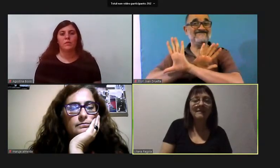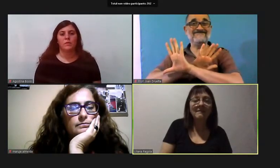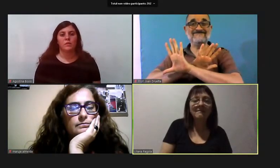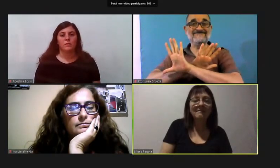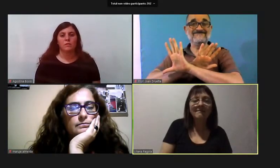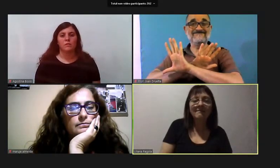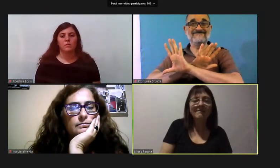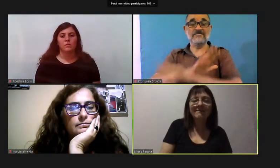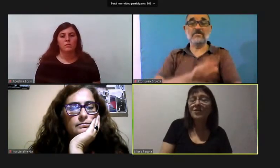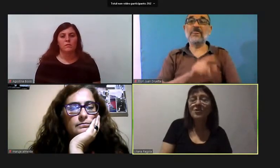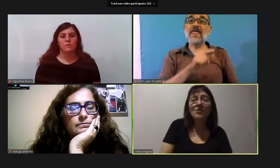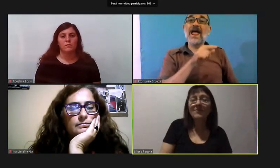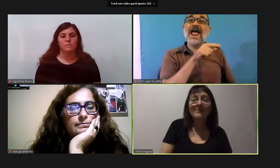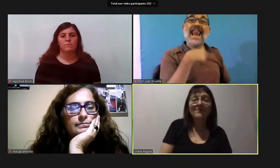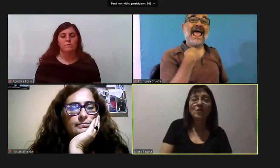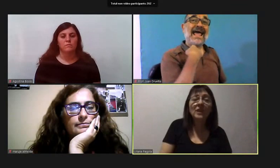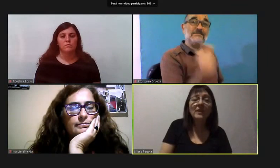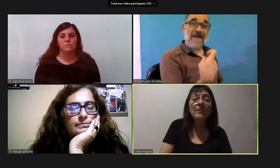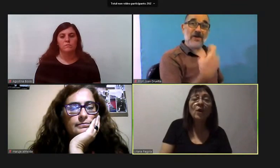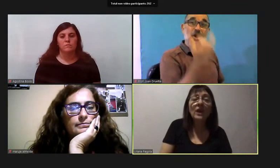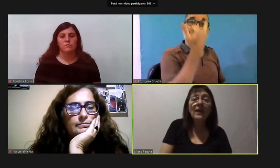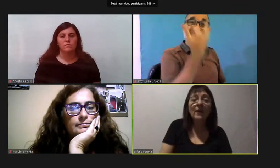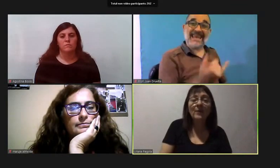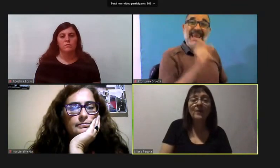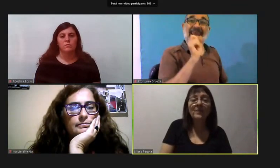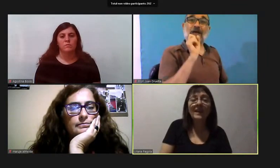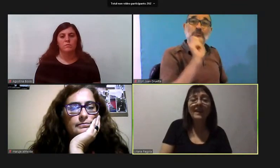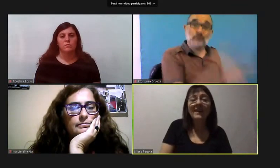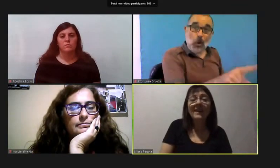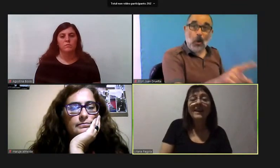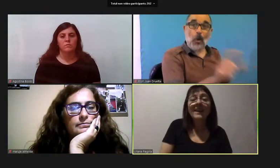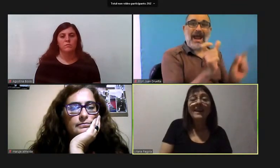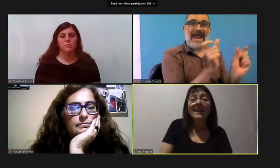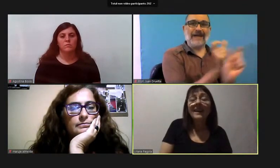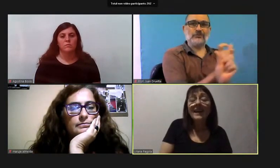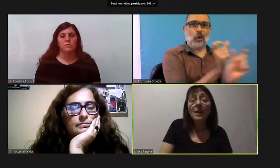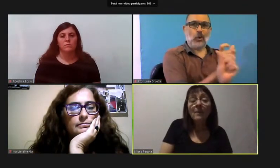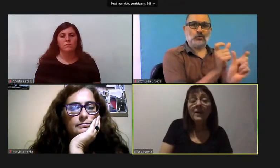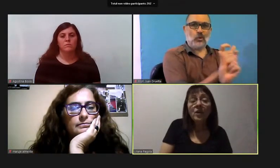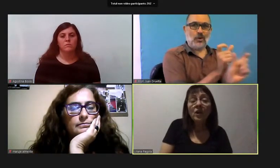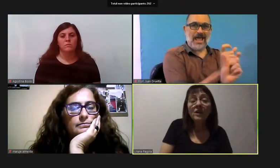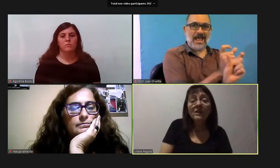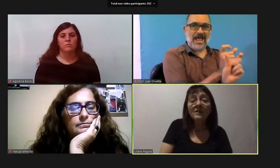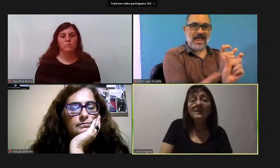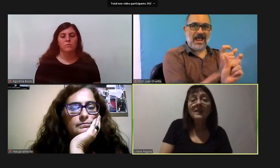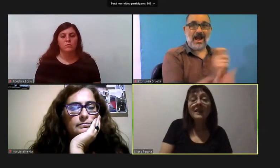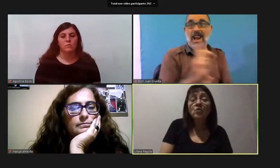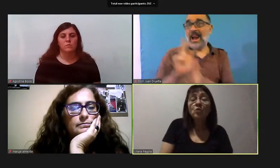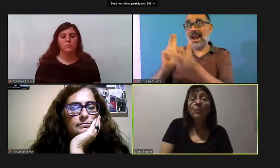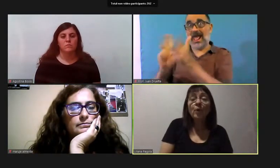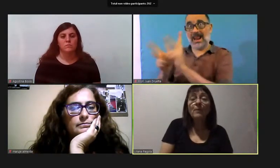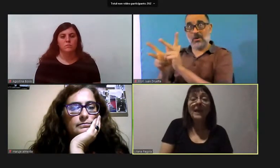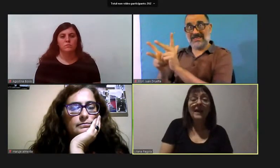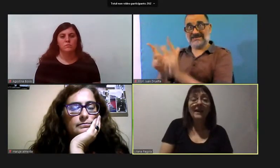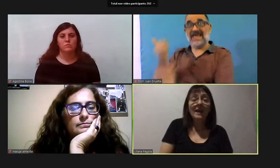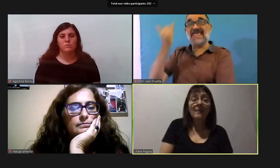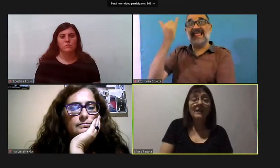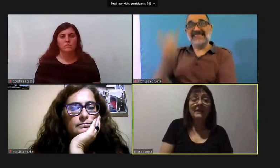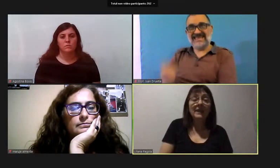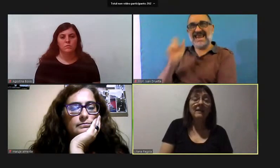gramaticales? No, yo estaba equivocado. El español tiene su